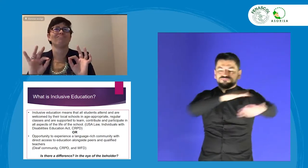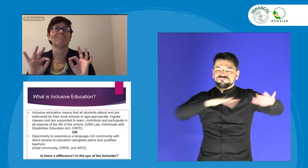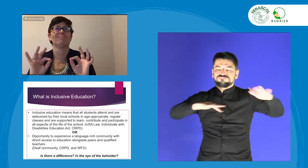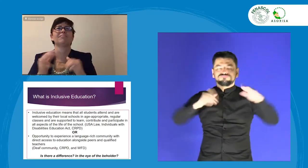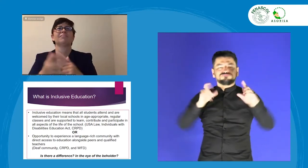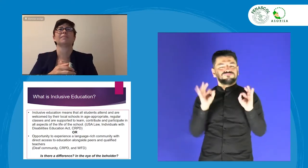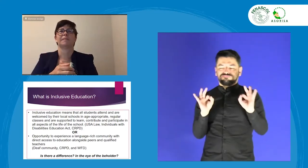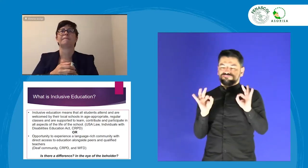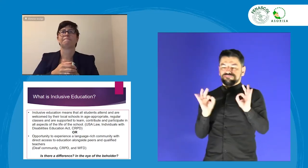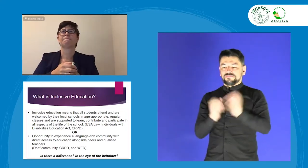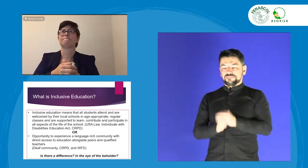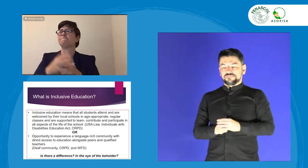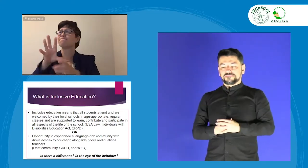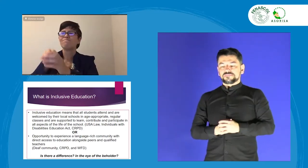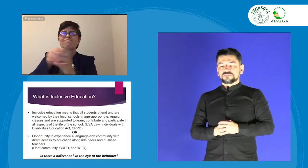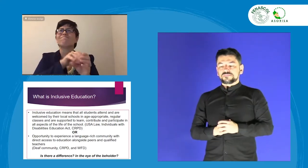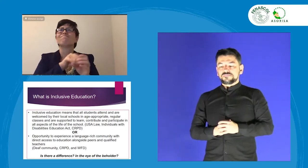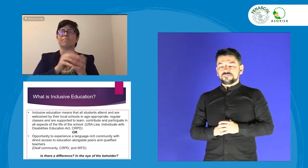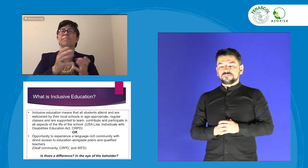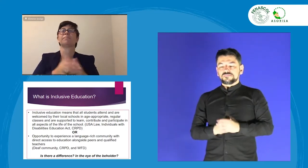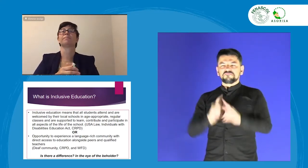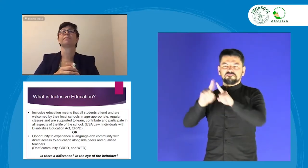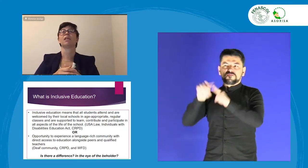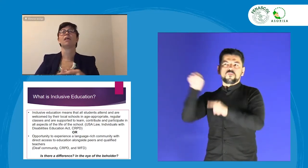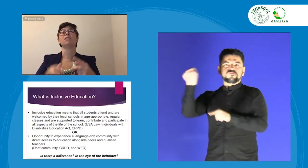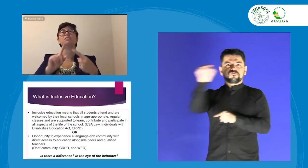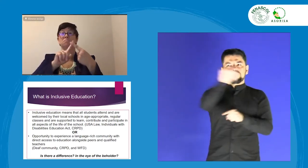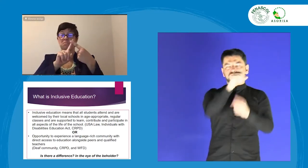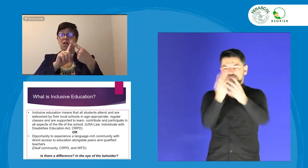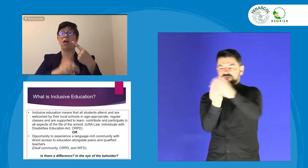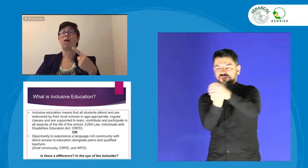para que exista esa llamada inclusión.